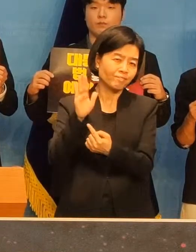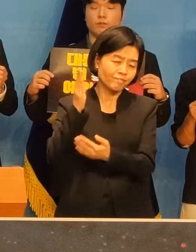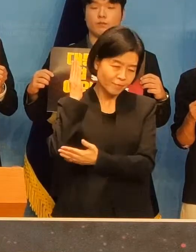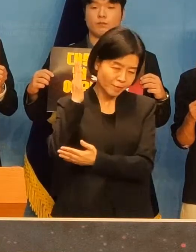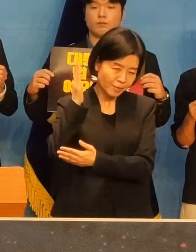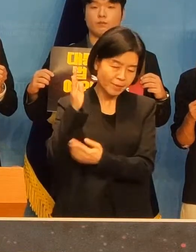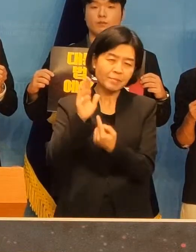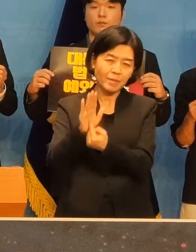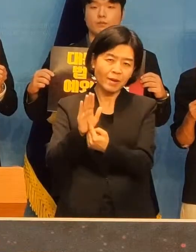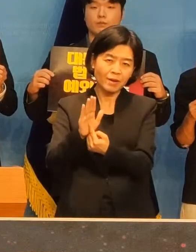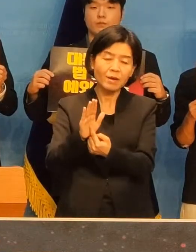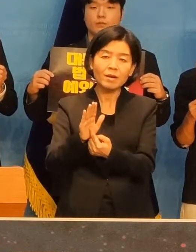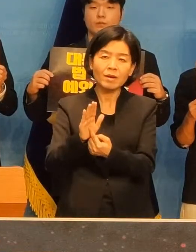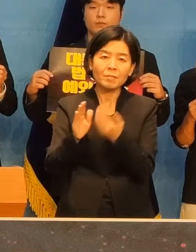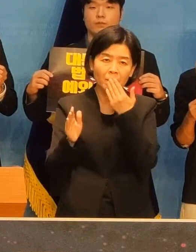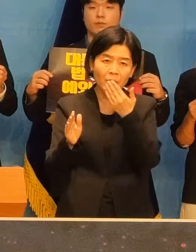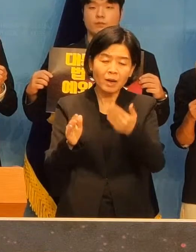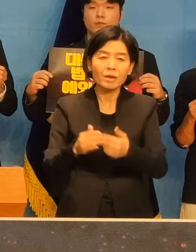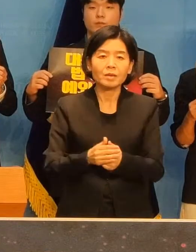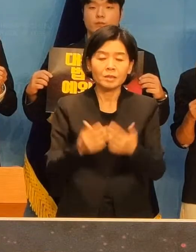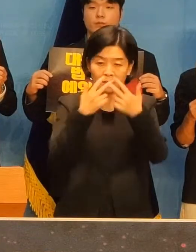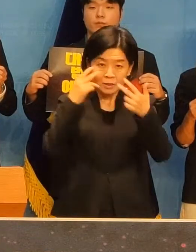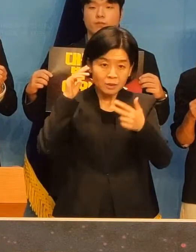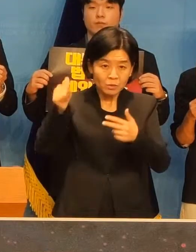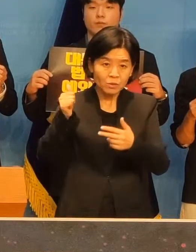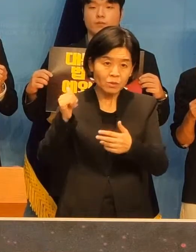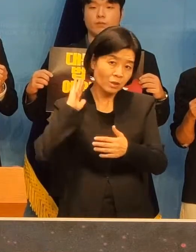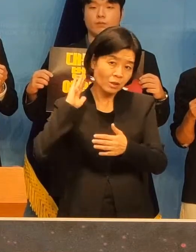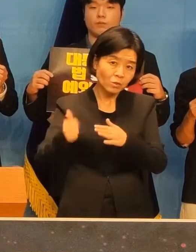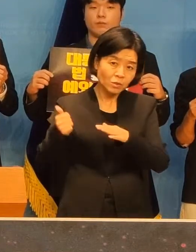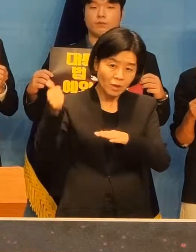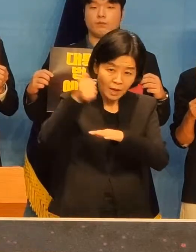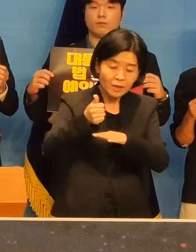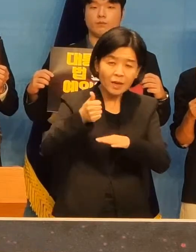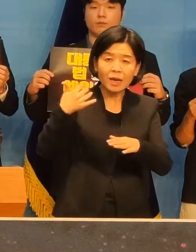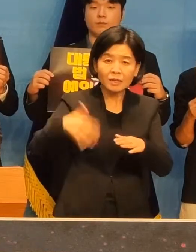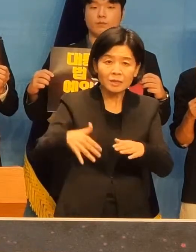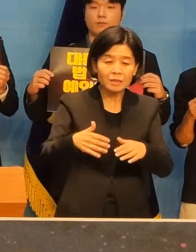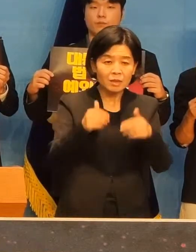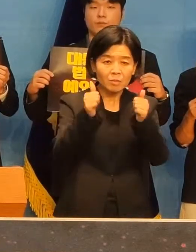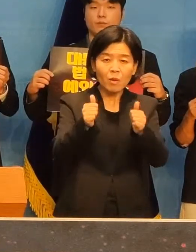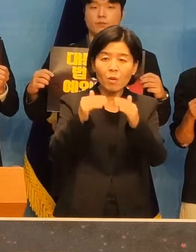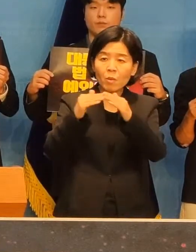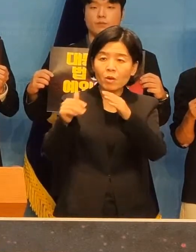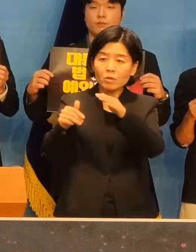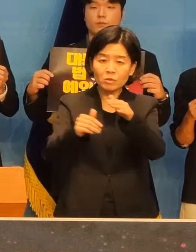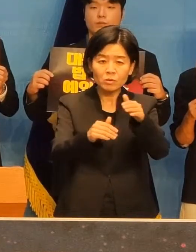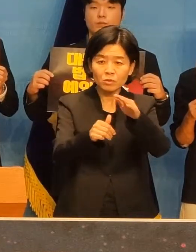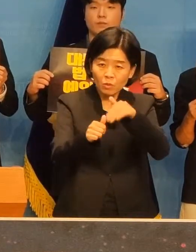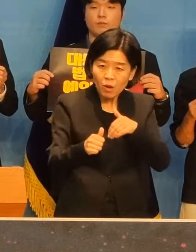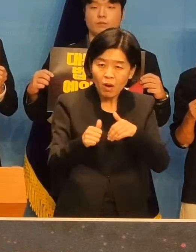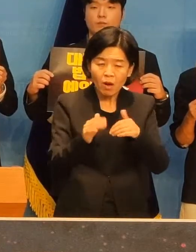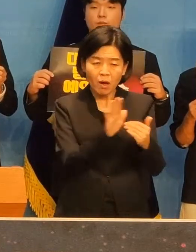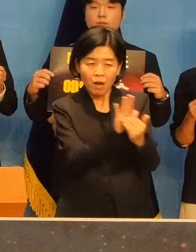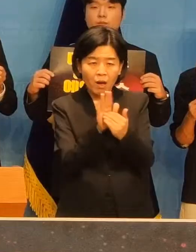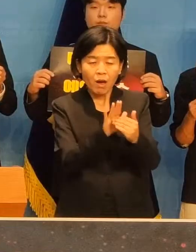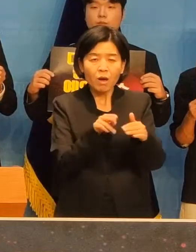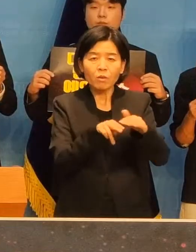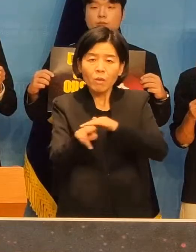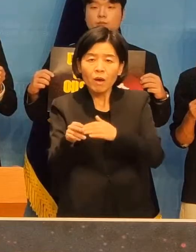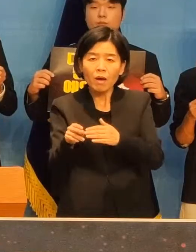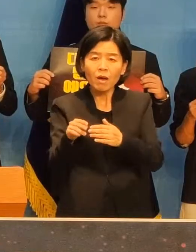일입니다. 그러나 이재명 대통령은 대통령이 되기 전에도 법원의 소환을 피하며 도망다니기에